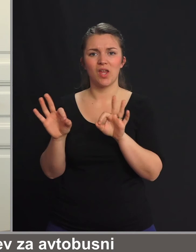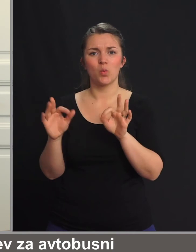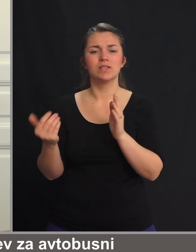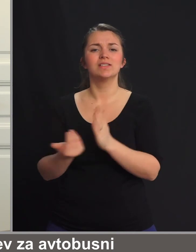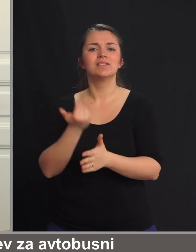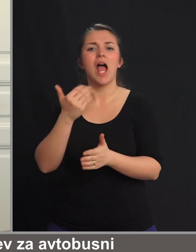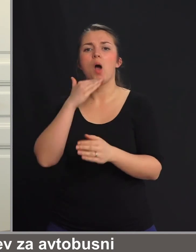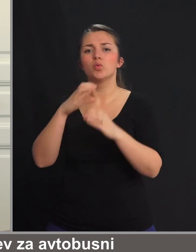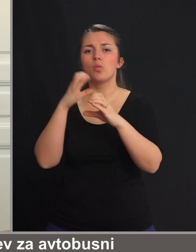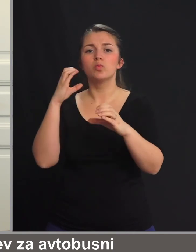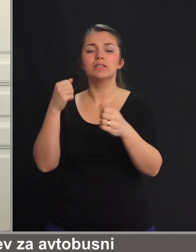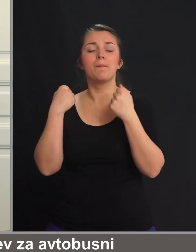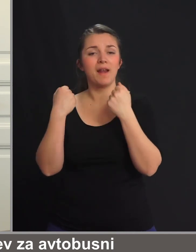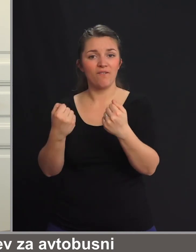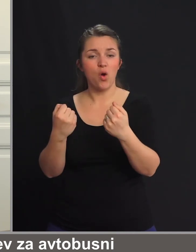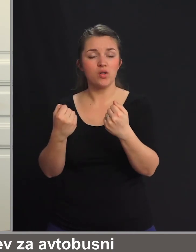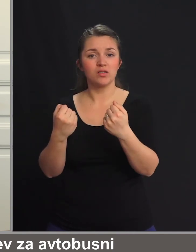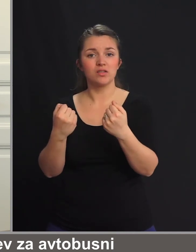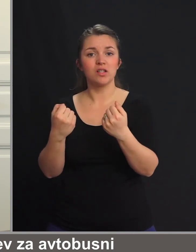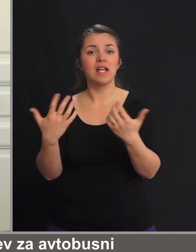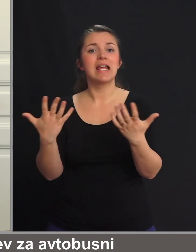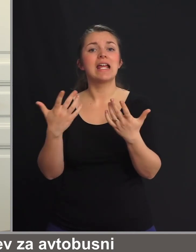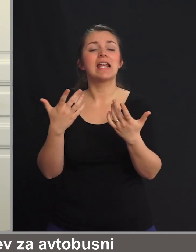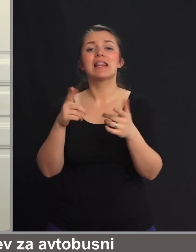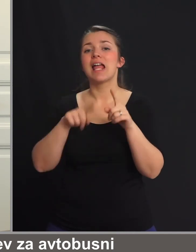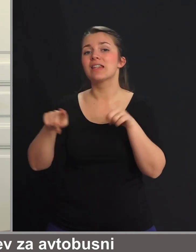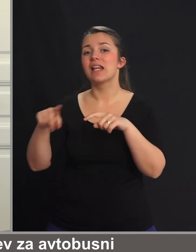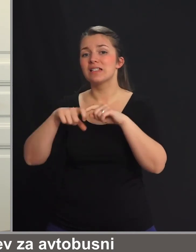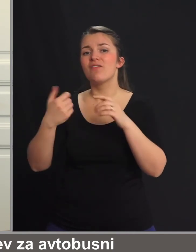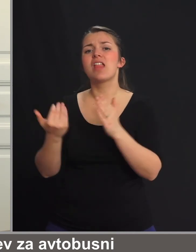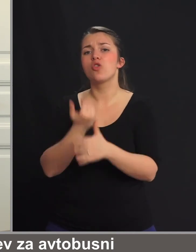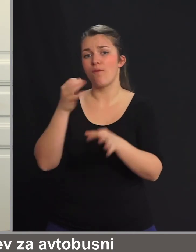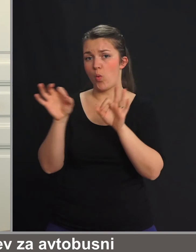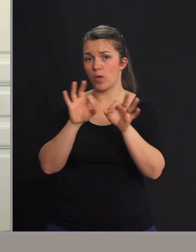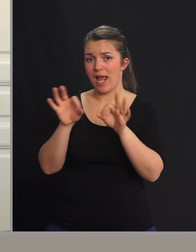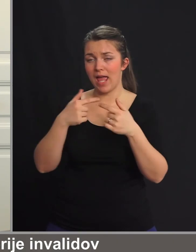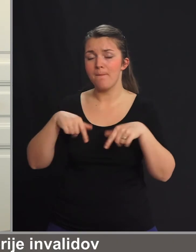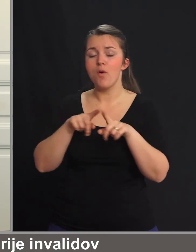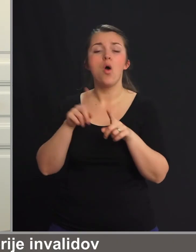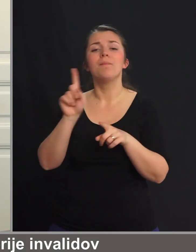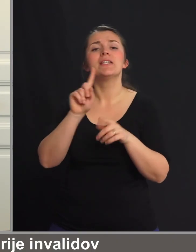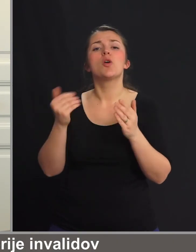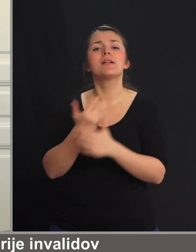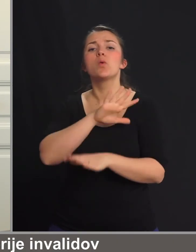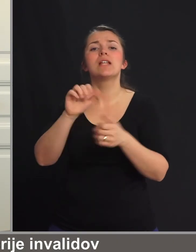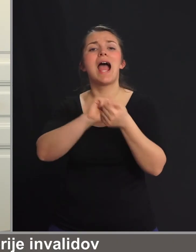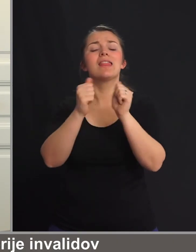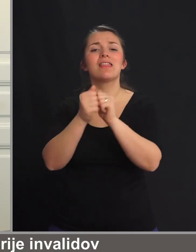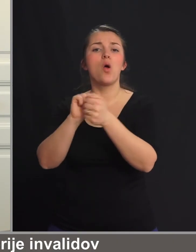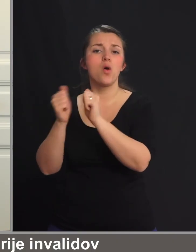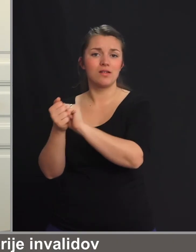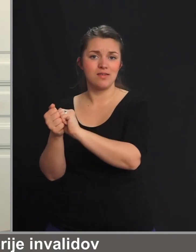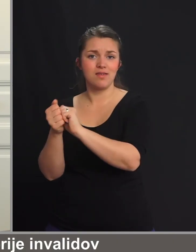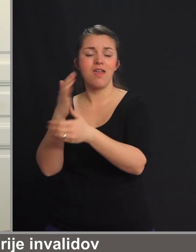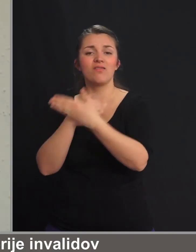ureditev za avtobusni prevoz, ker nekatere zadeve na novo urejamo, seveda pa niso za vse